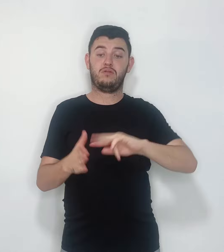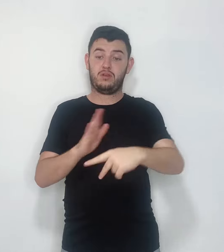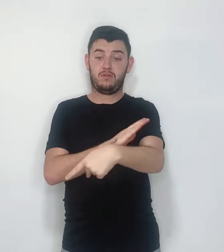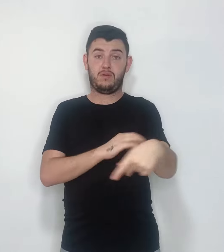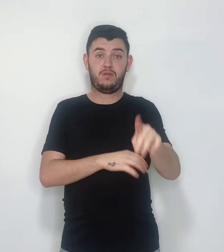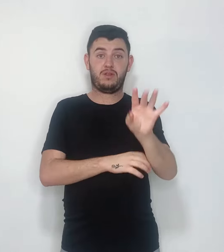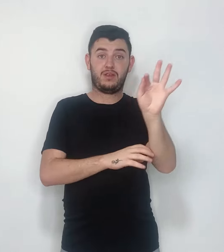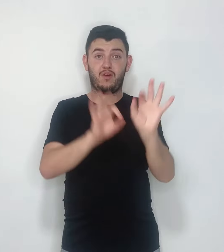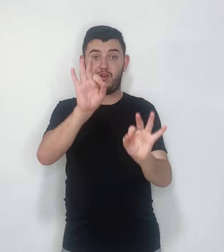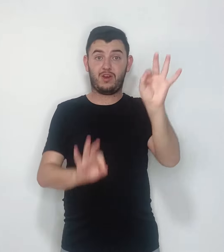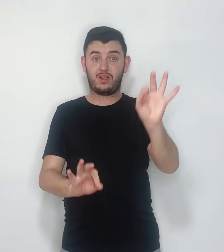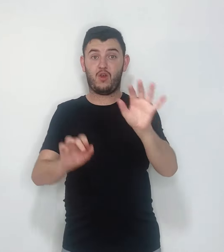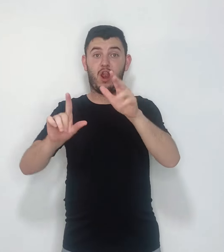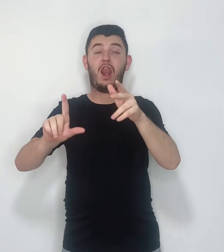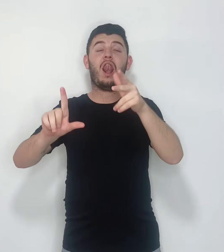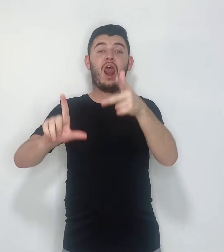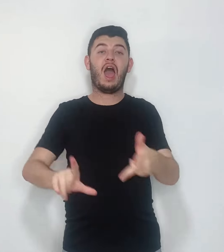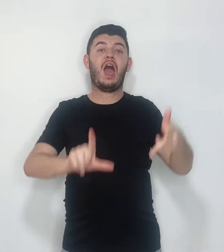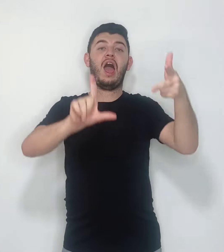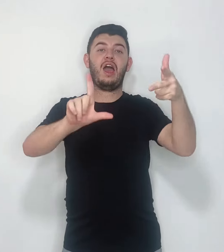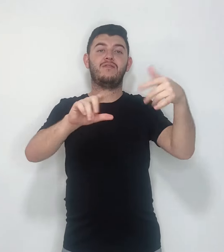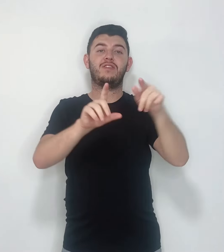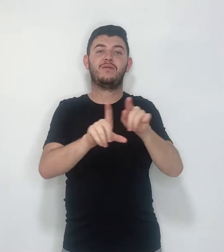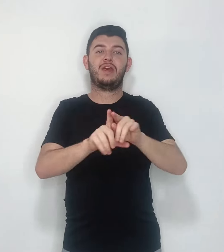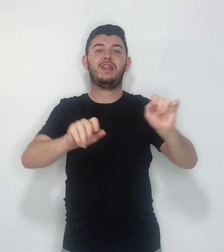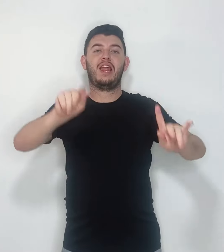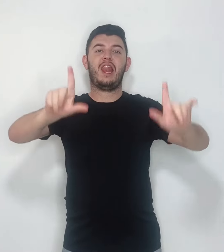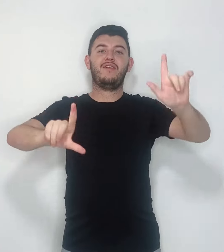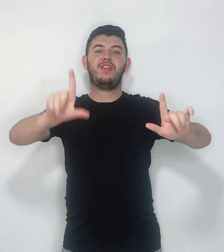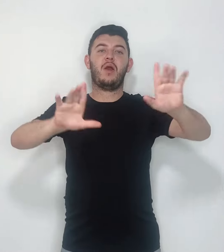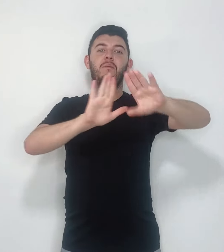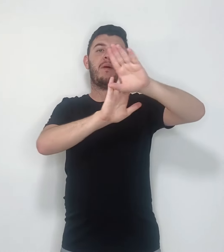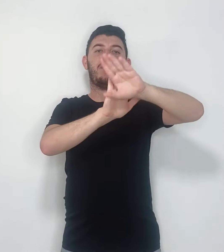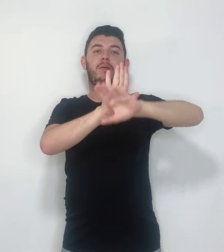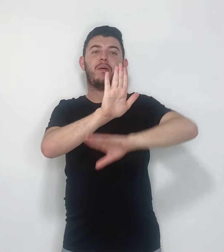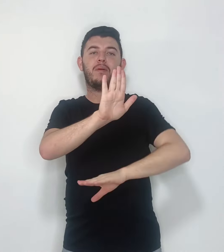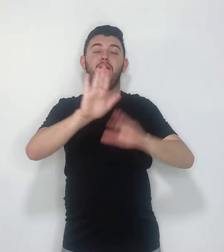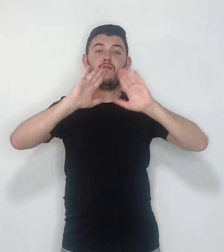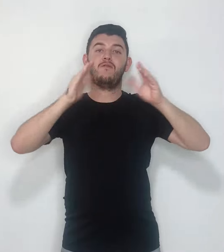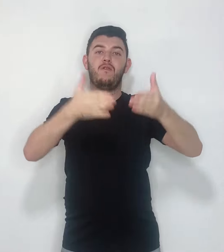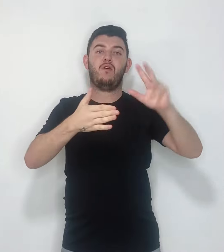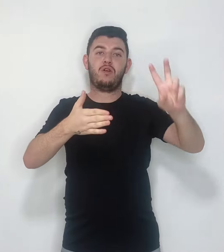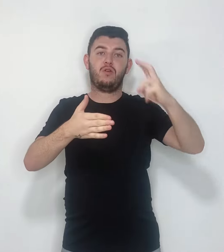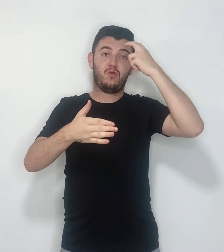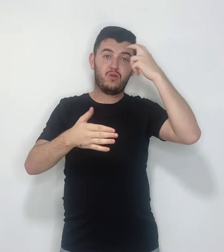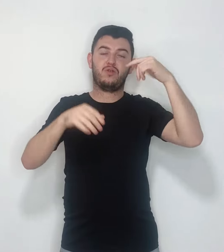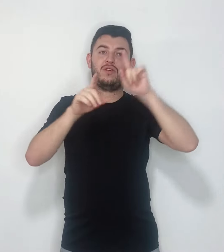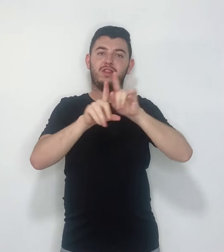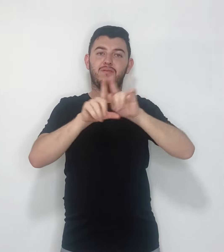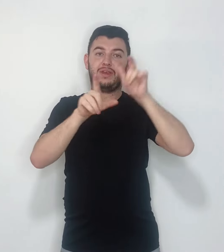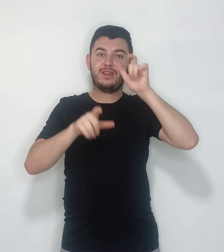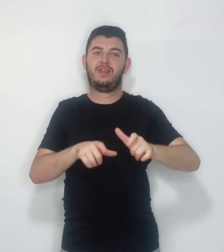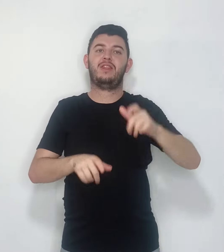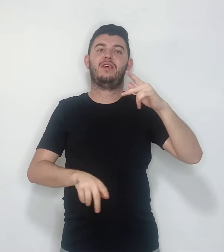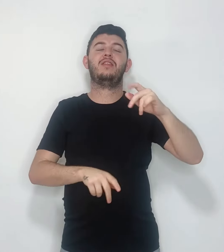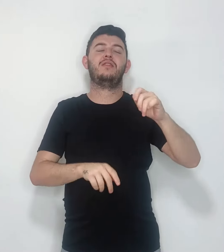no dia 2 de fevereiro será publicado vídeo com a retrospectiva completa das